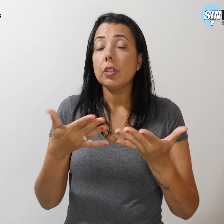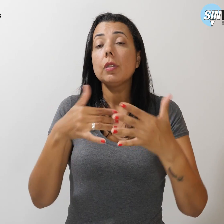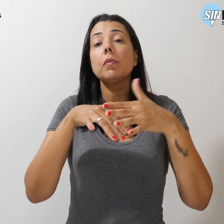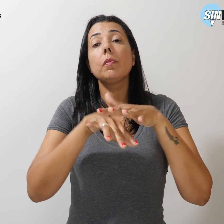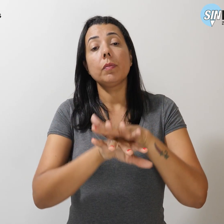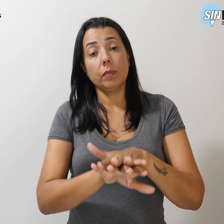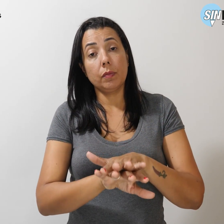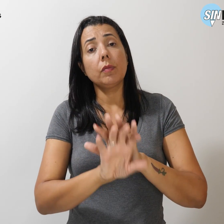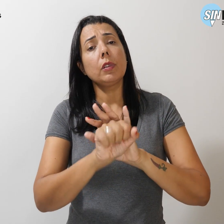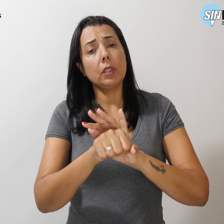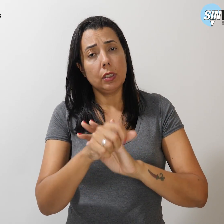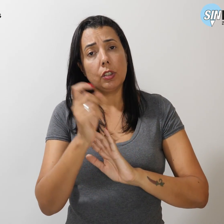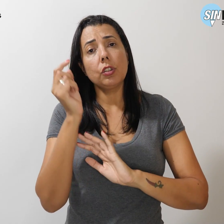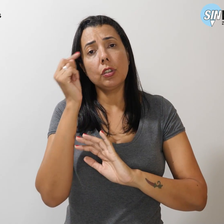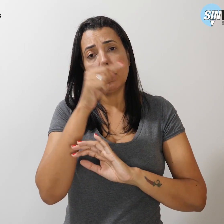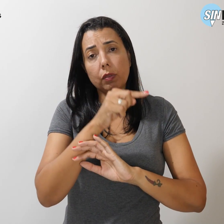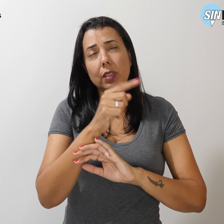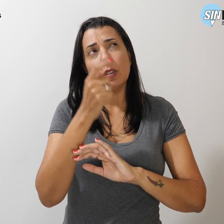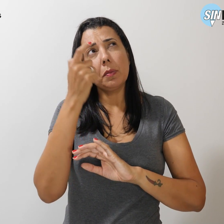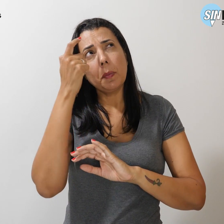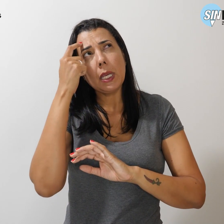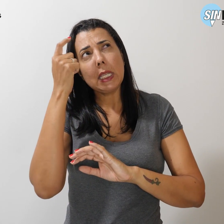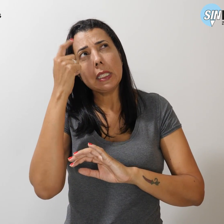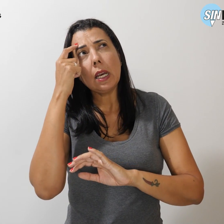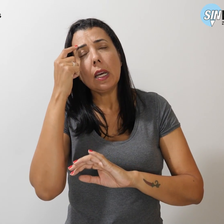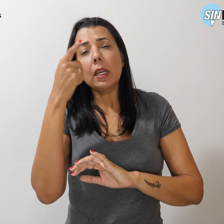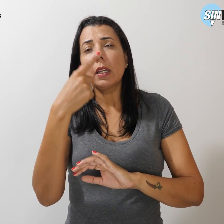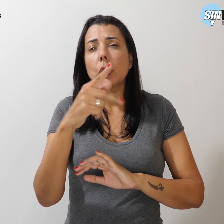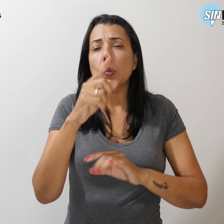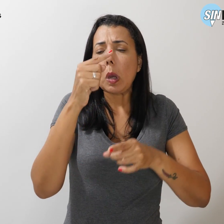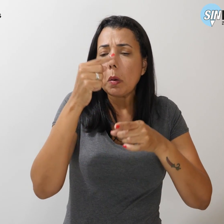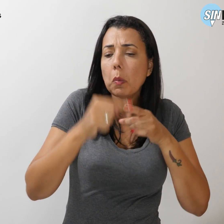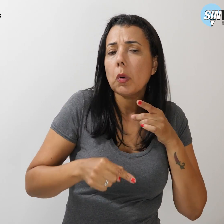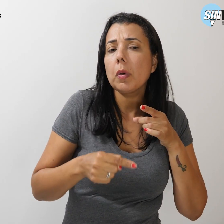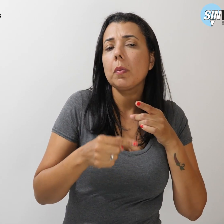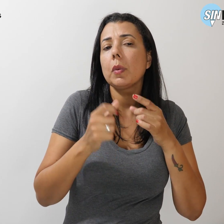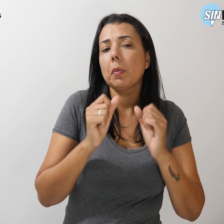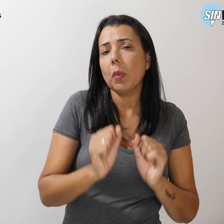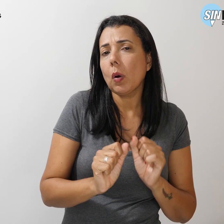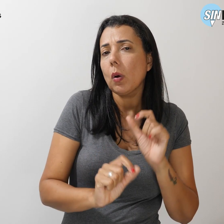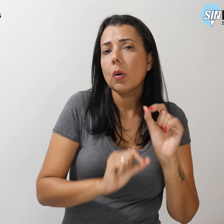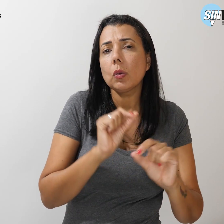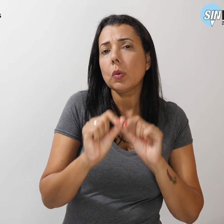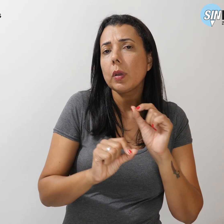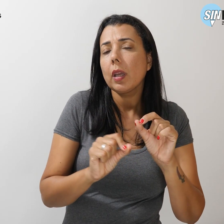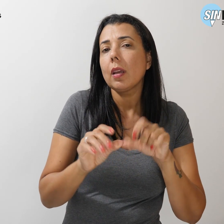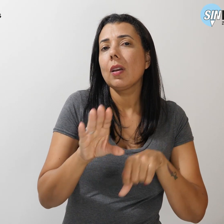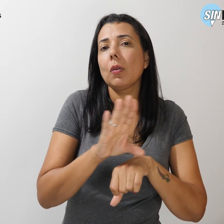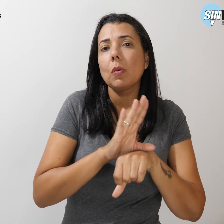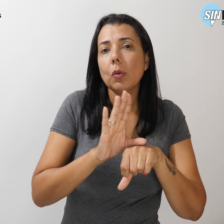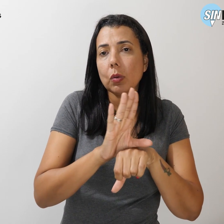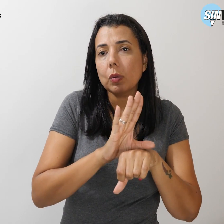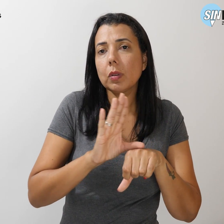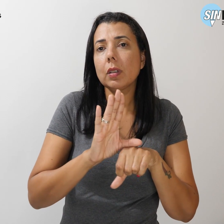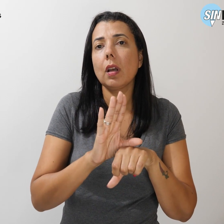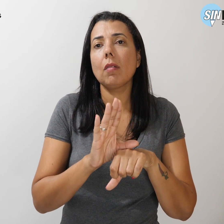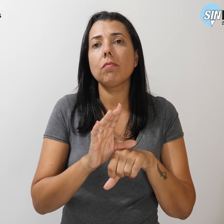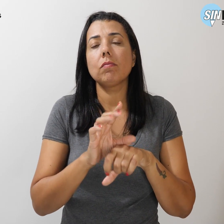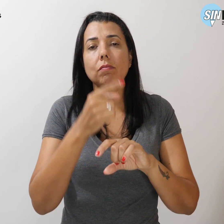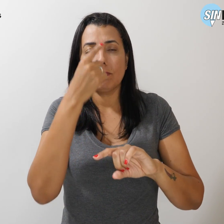É difícil imaginar que a sua proibição possa ser constitucionalmente compatível com